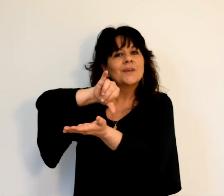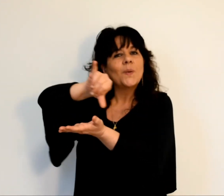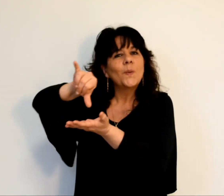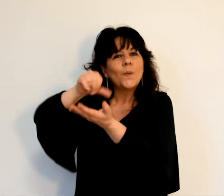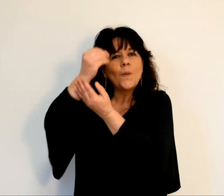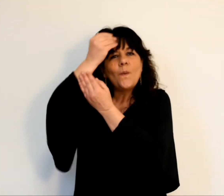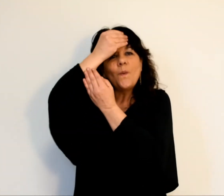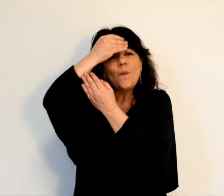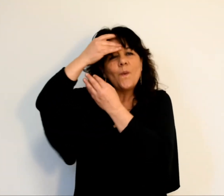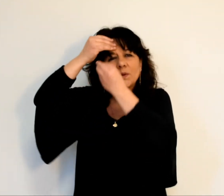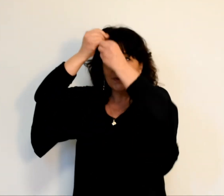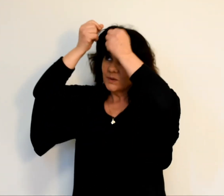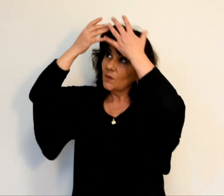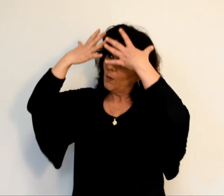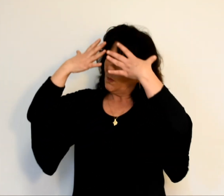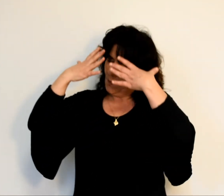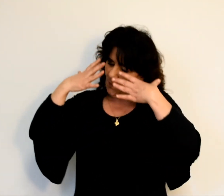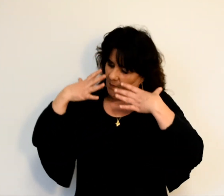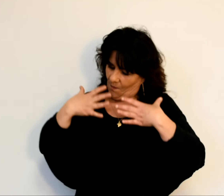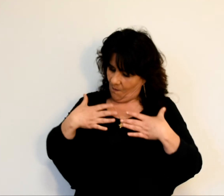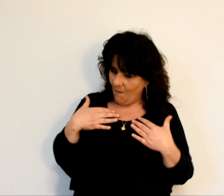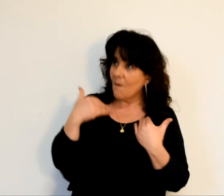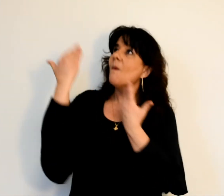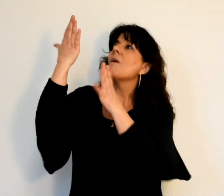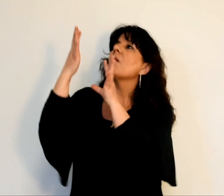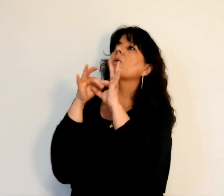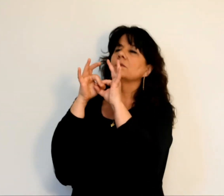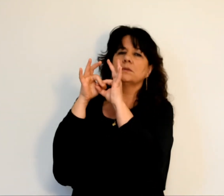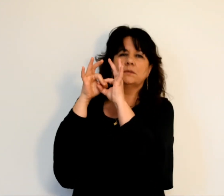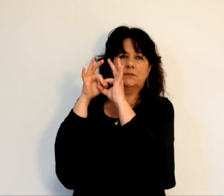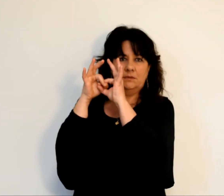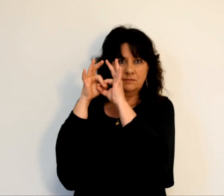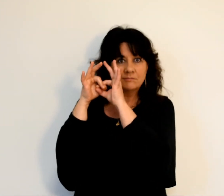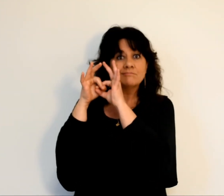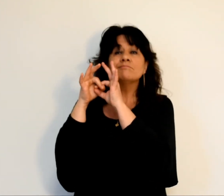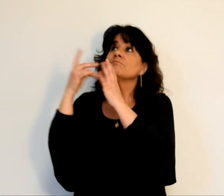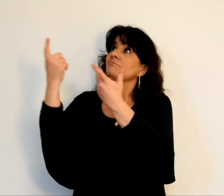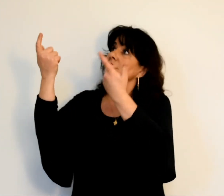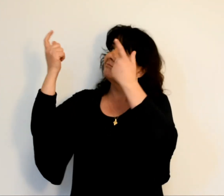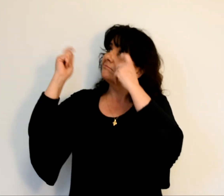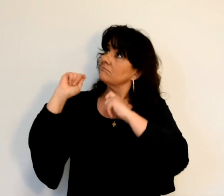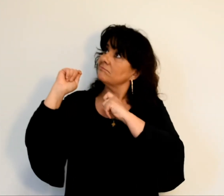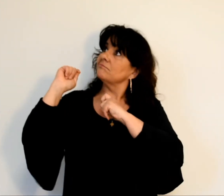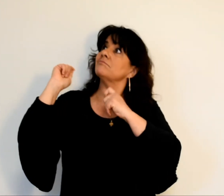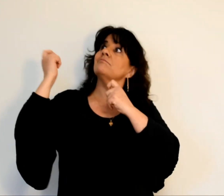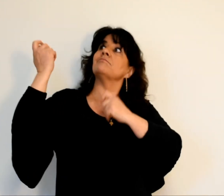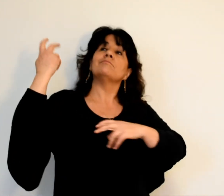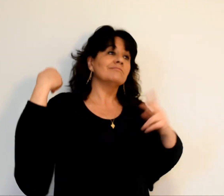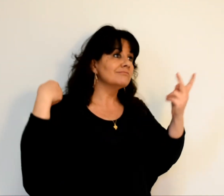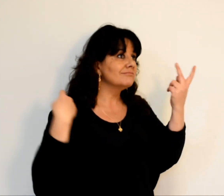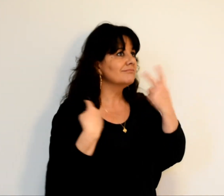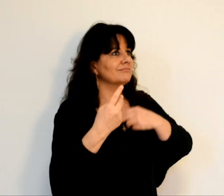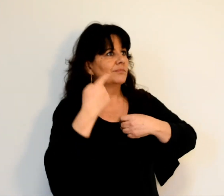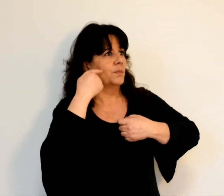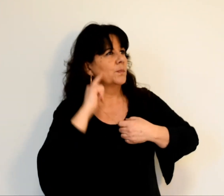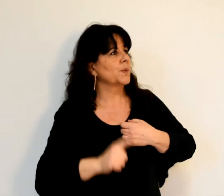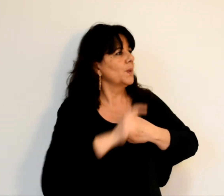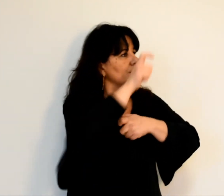l'onction. Il m'a envoyé porter la bonne nouvelle aux pauvres, annoncer aux captifs